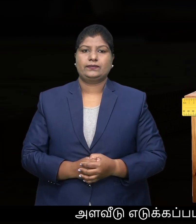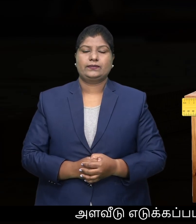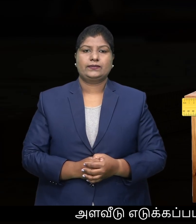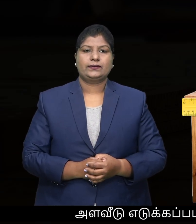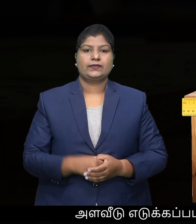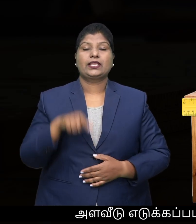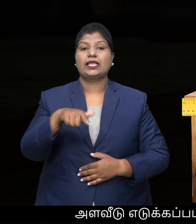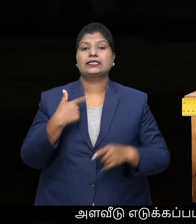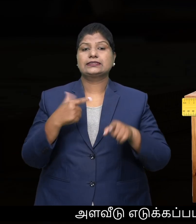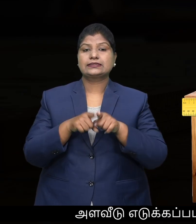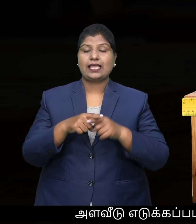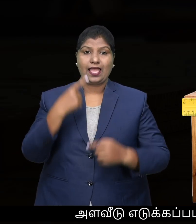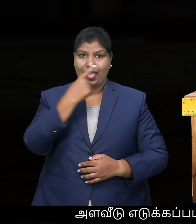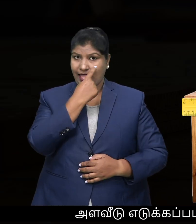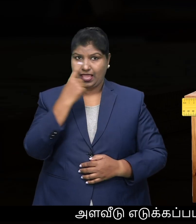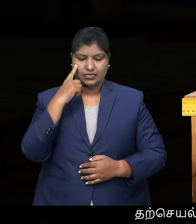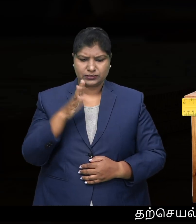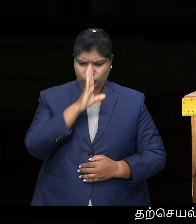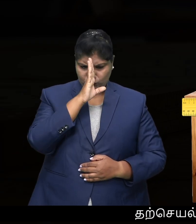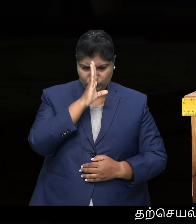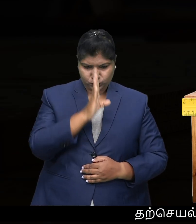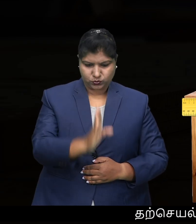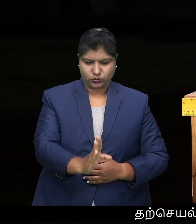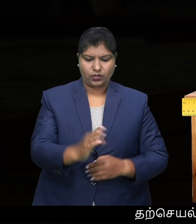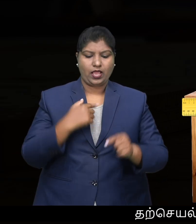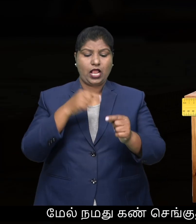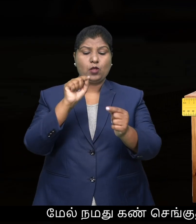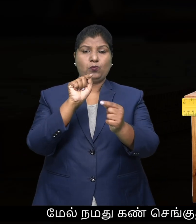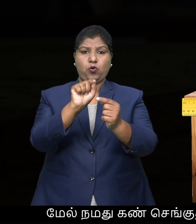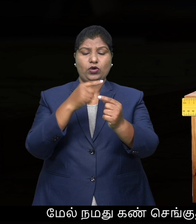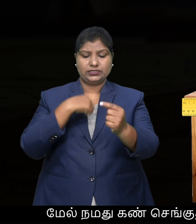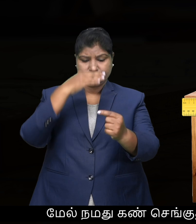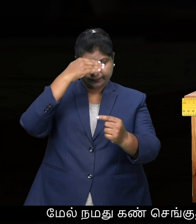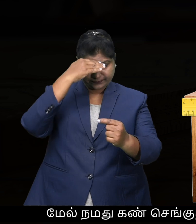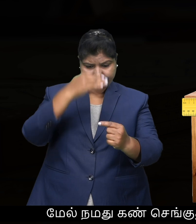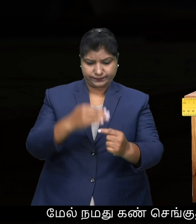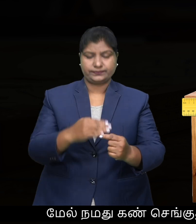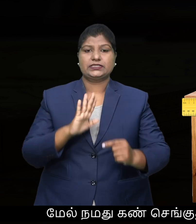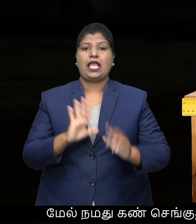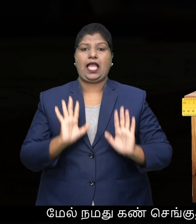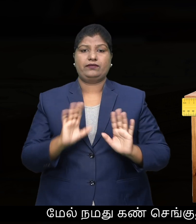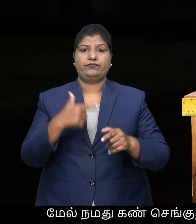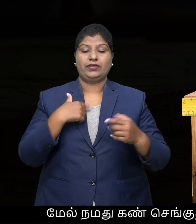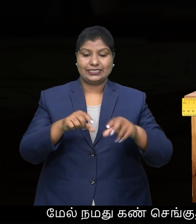அளவீடு எடுக்கப்பட வேண்டிய அளவின் தற்செயல் புள்ளிக்கு மேல் நமது கண் செங்குத்தாக இருக்க வேண்டும்.